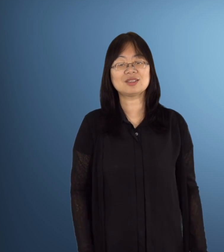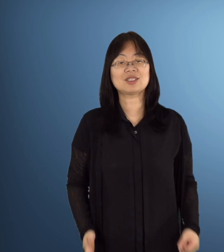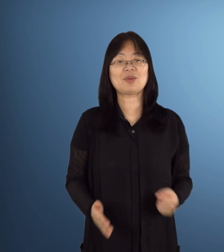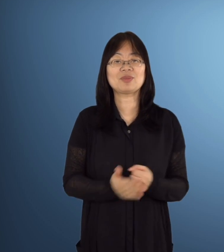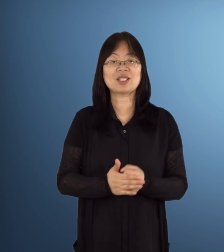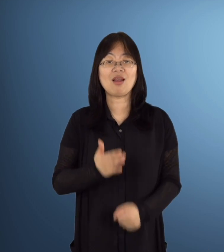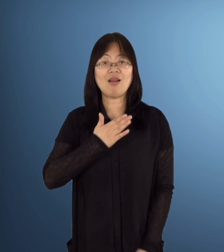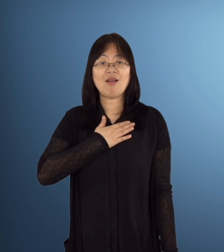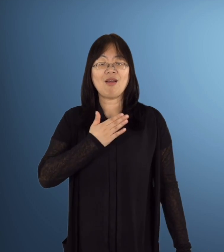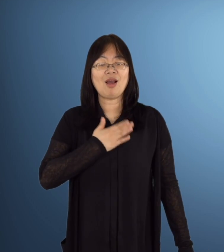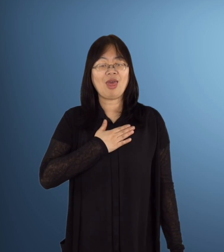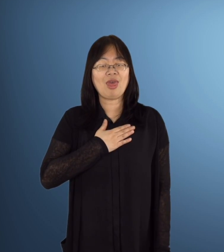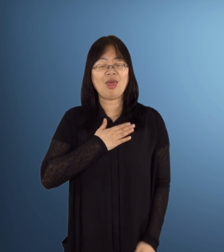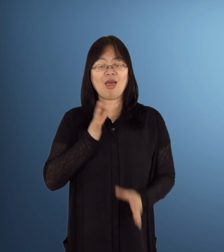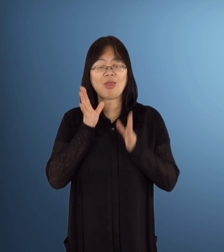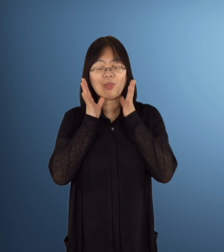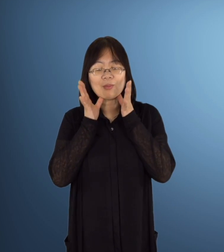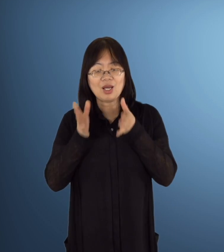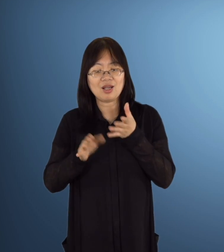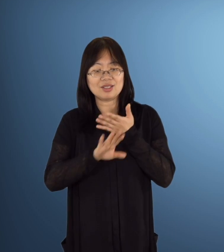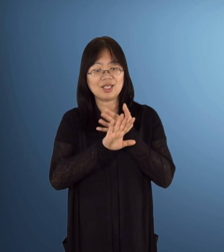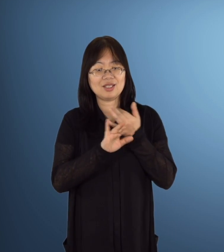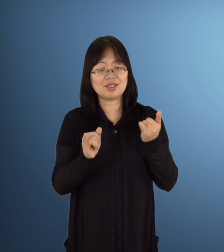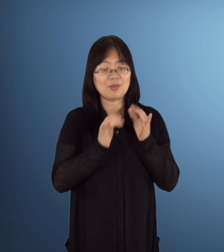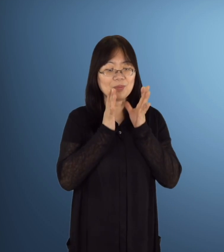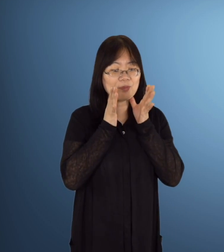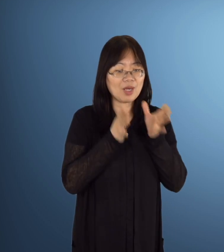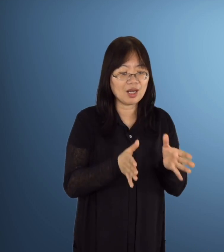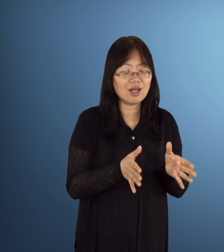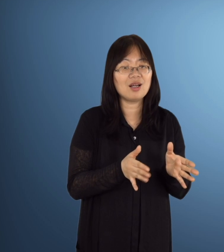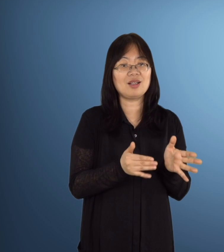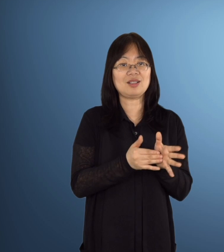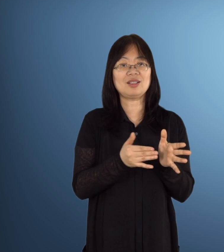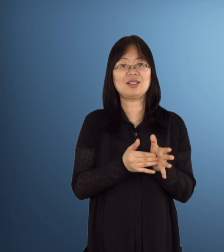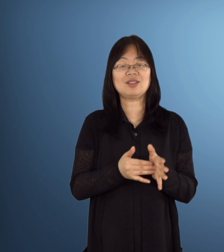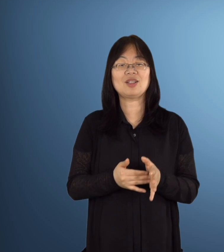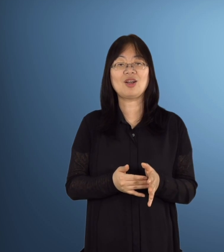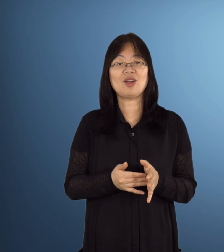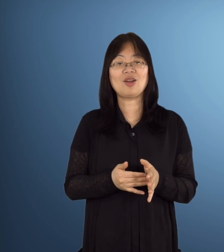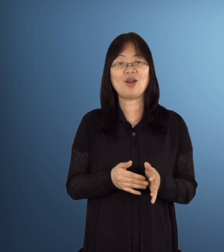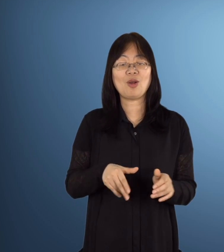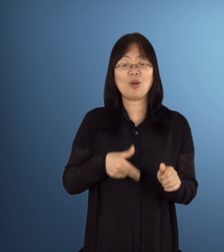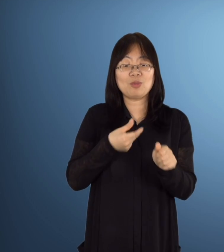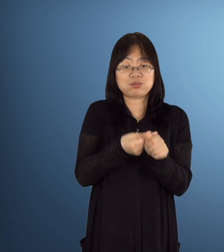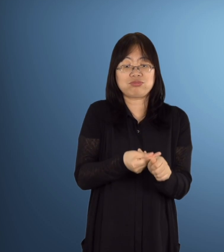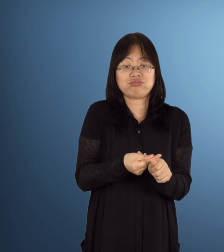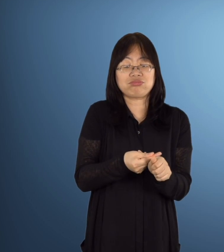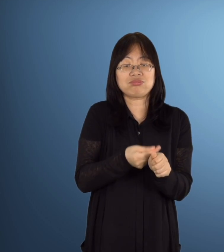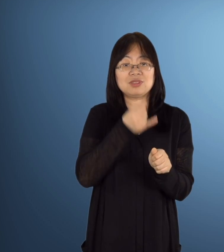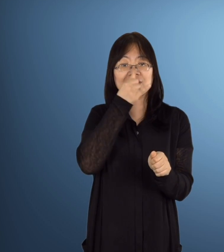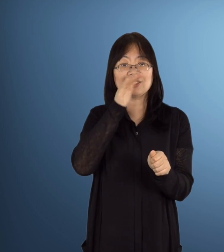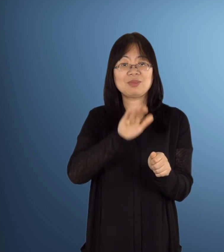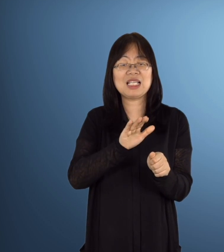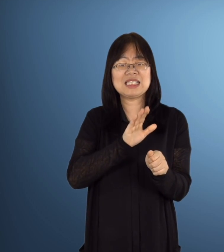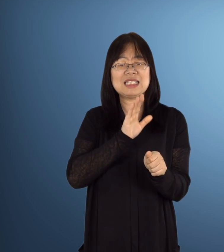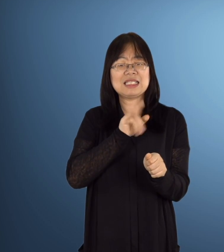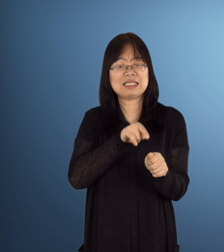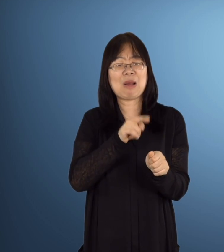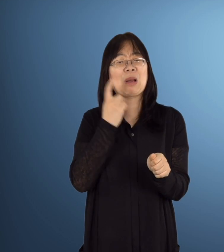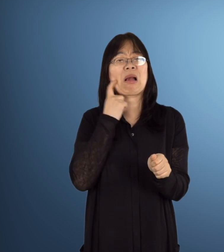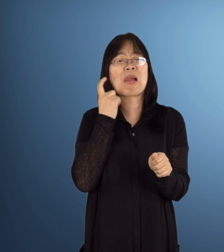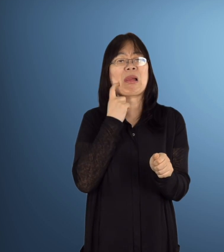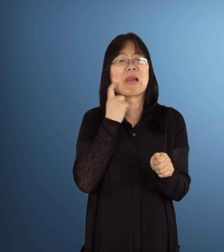그러니까 자기도 속고 다른 사람도 속는 거예요. 붙어 있는데 이게 가짜란